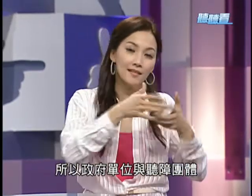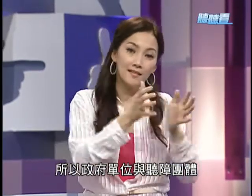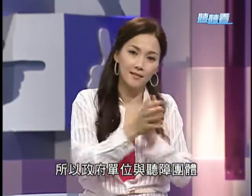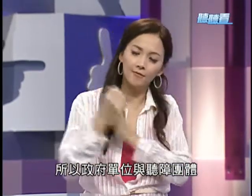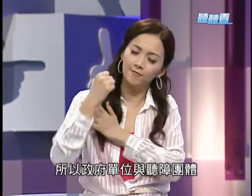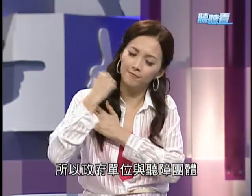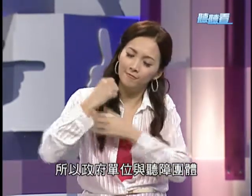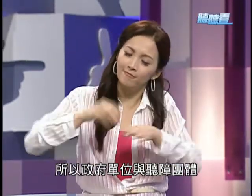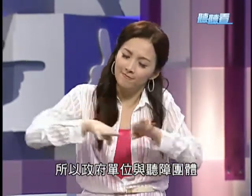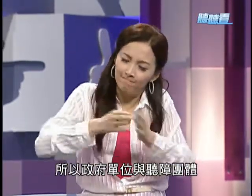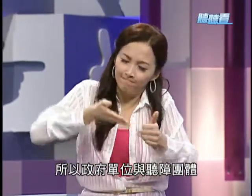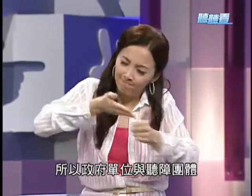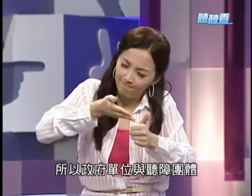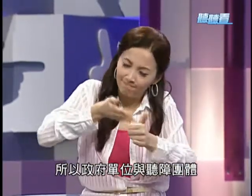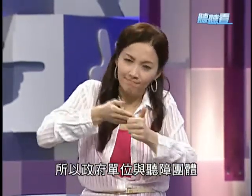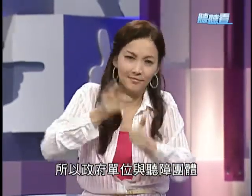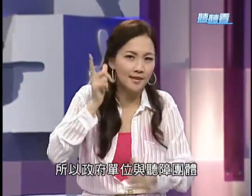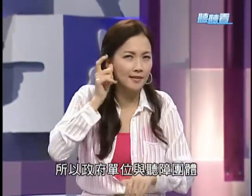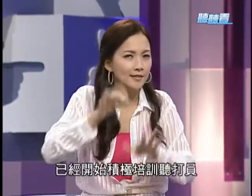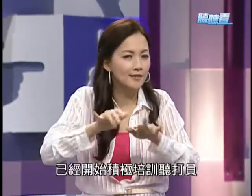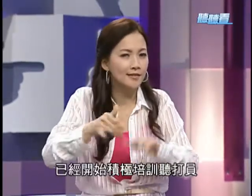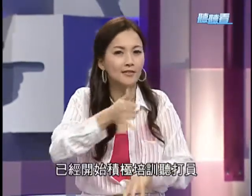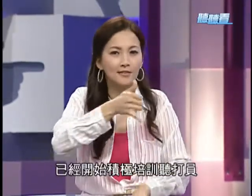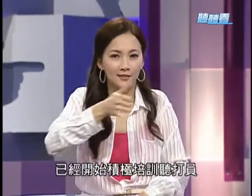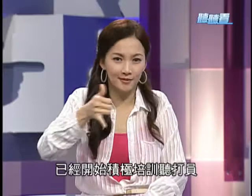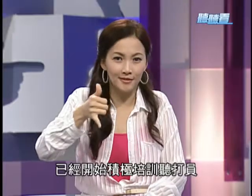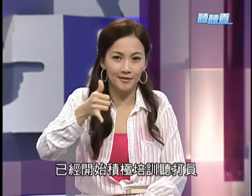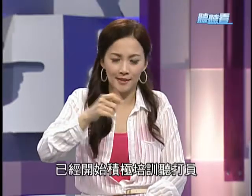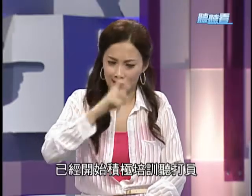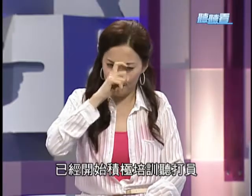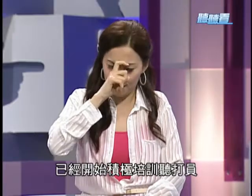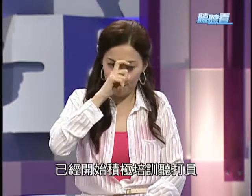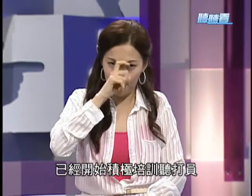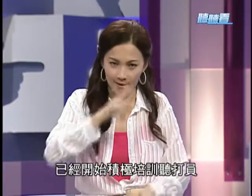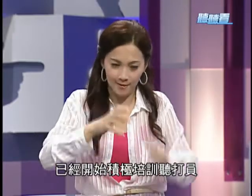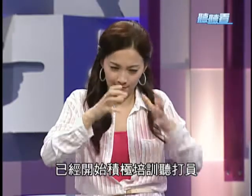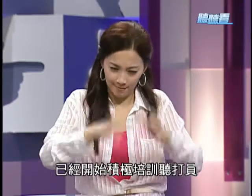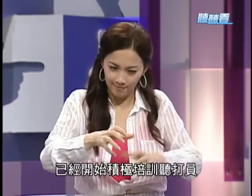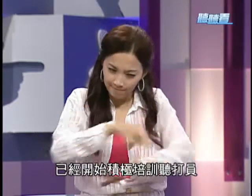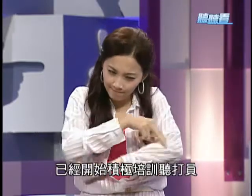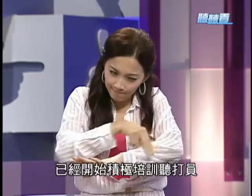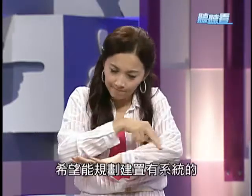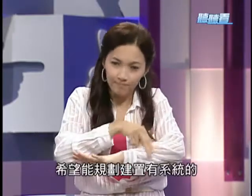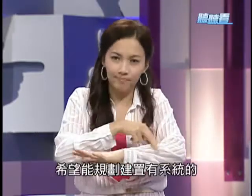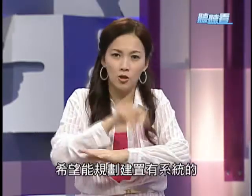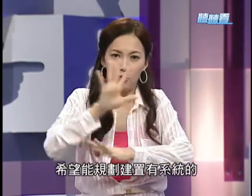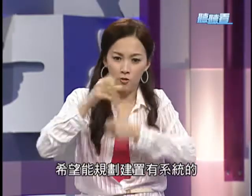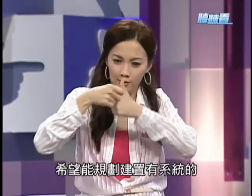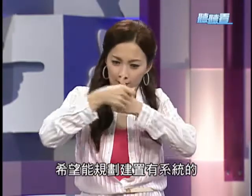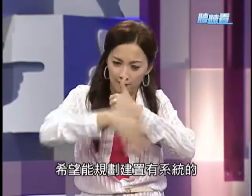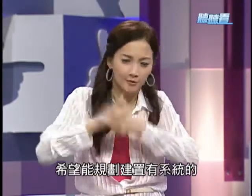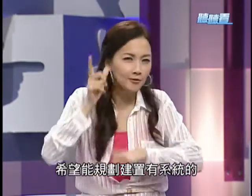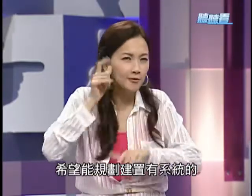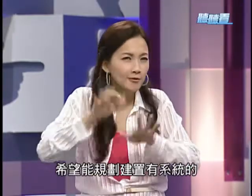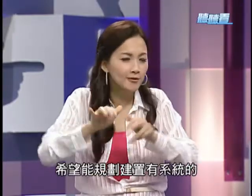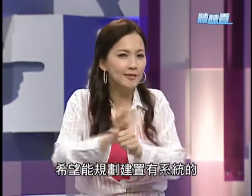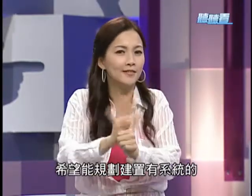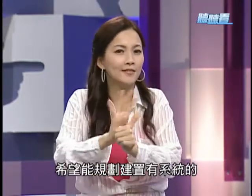位与听障团体已经开始积极培训听打员，希望能规划建制有系统